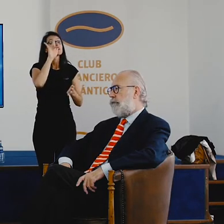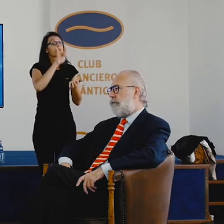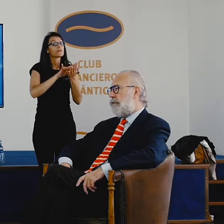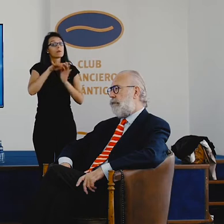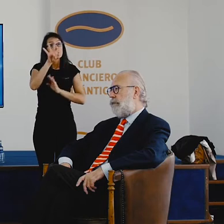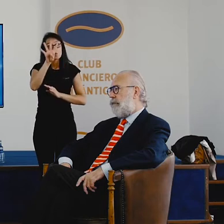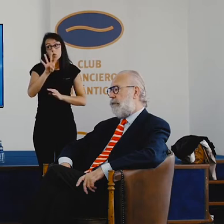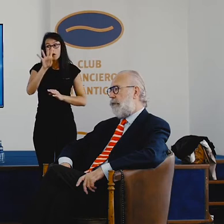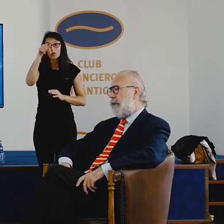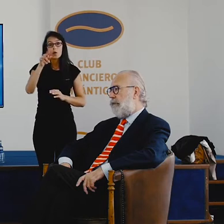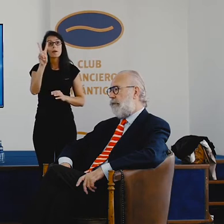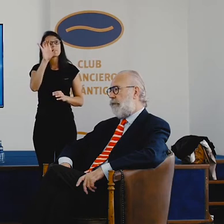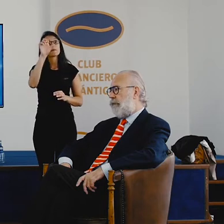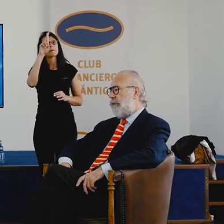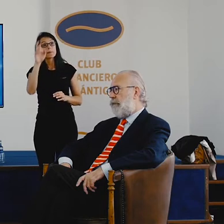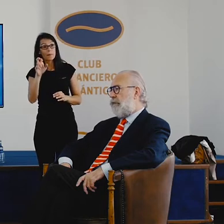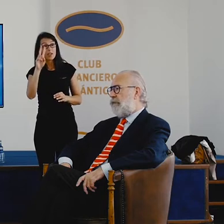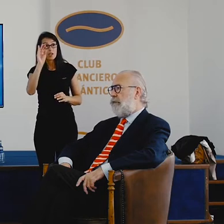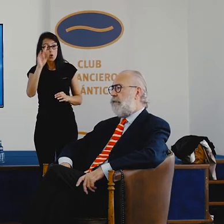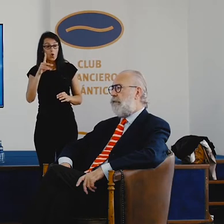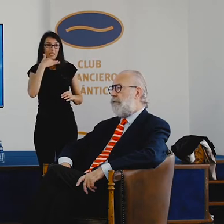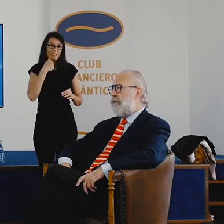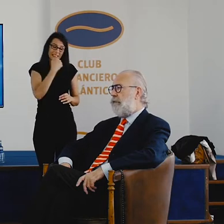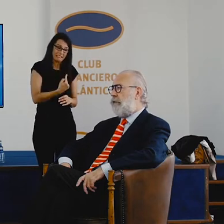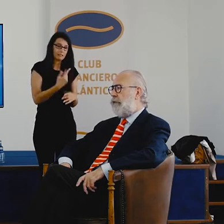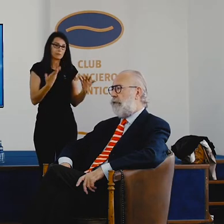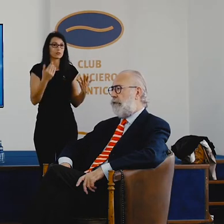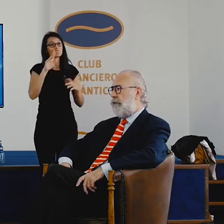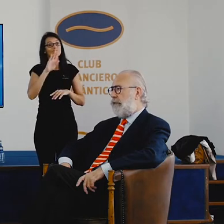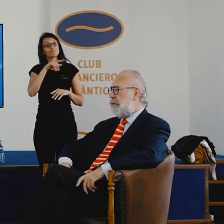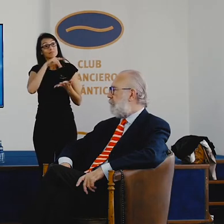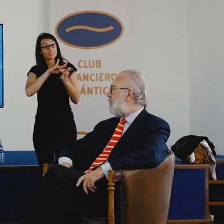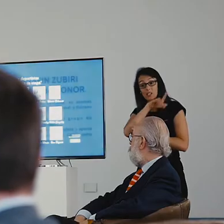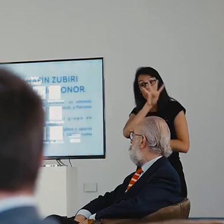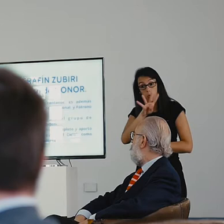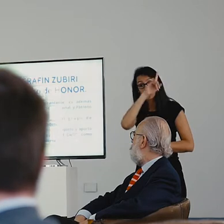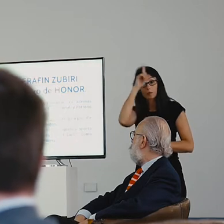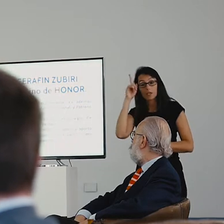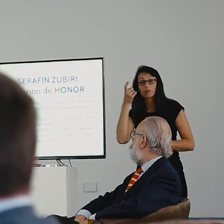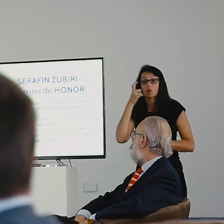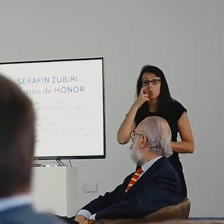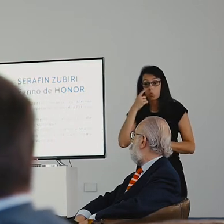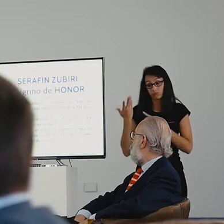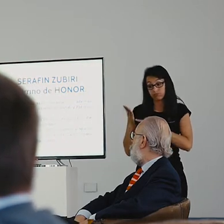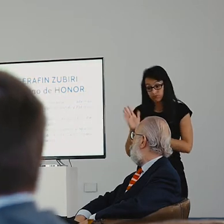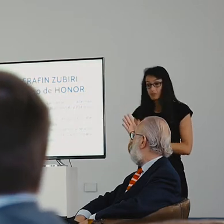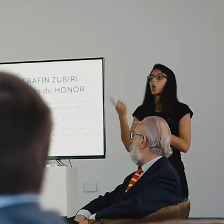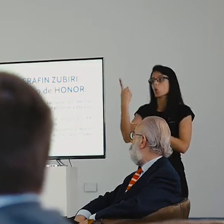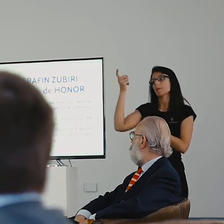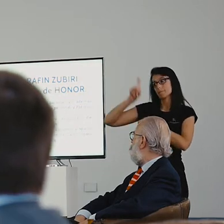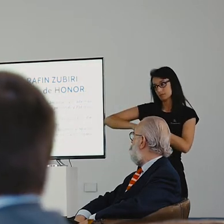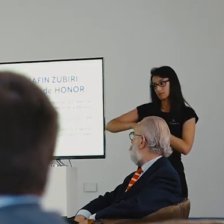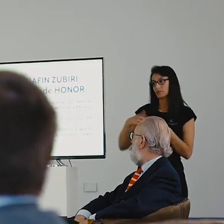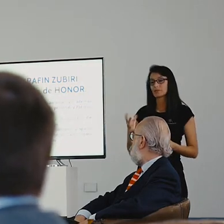intentamos que estuviera Ibero, pero tenía algo fuera, el día 4 en Madrid estuvo una de ellas. el día 4 de junio, cuando hicimos la presentación en Madrid.